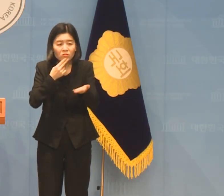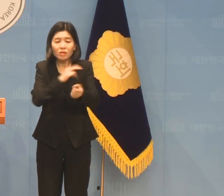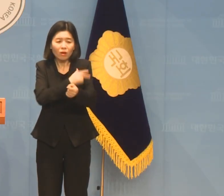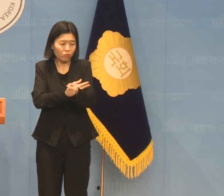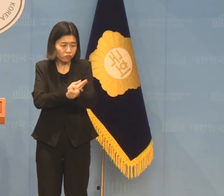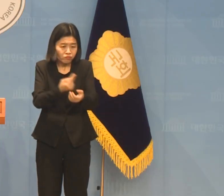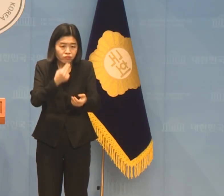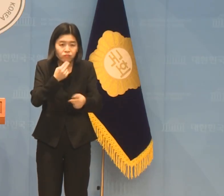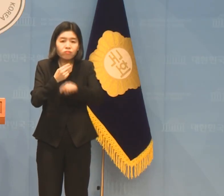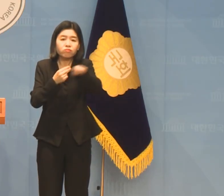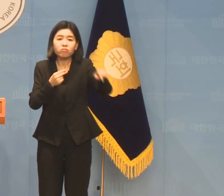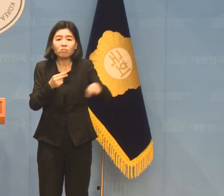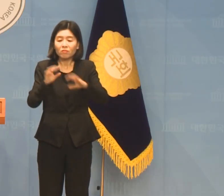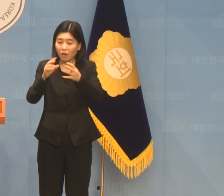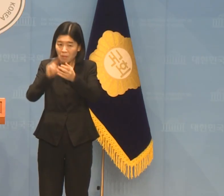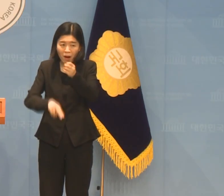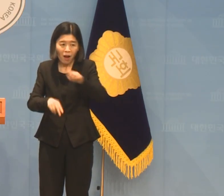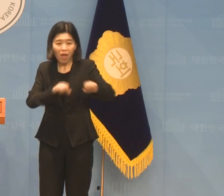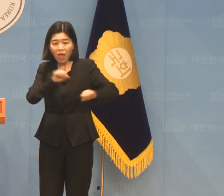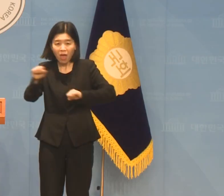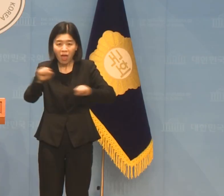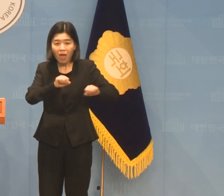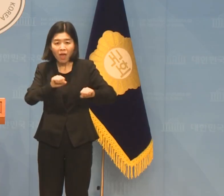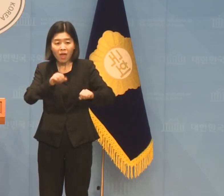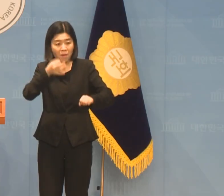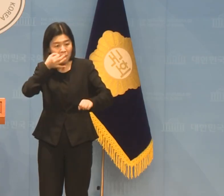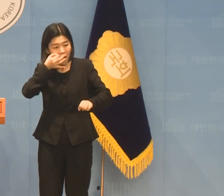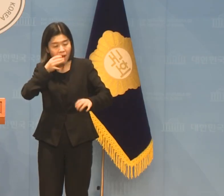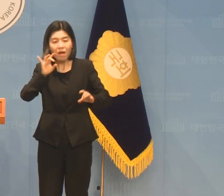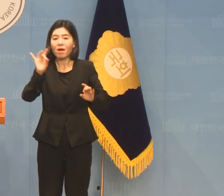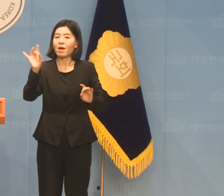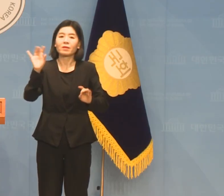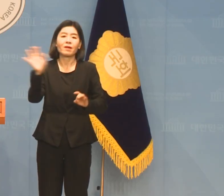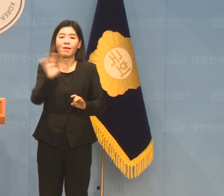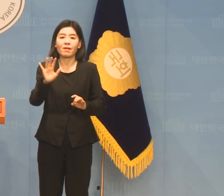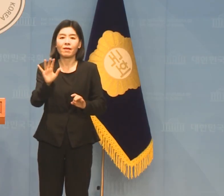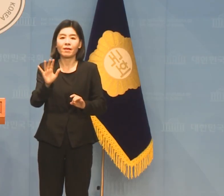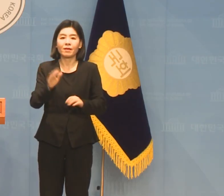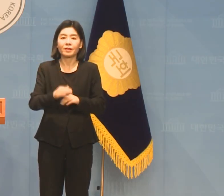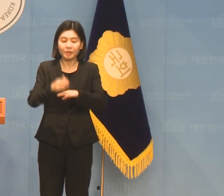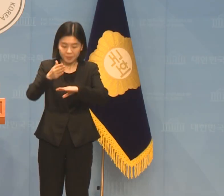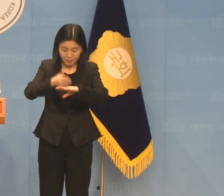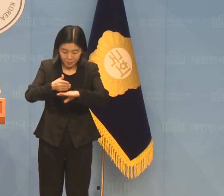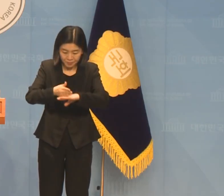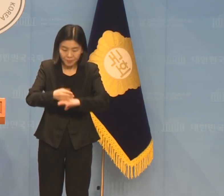행위를 진보당은 좌시하지 않을 것입니다. 고맙습니다.